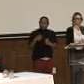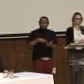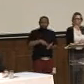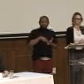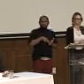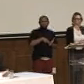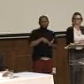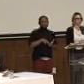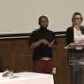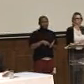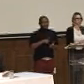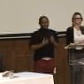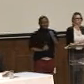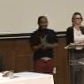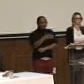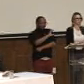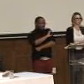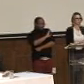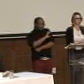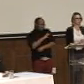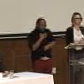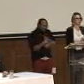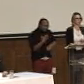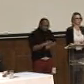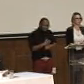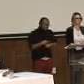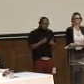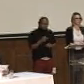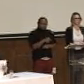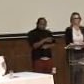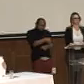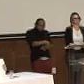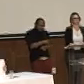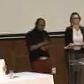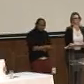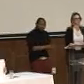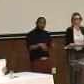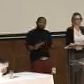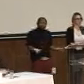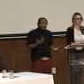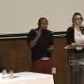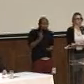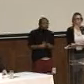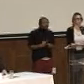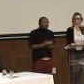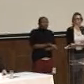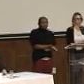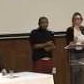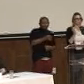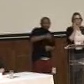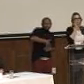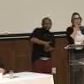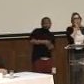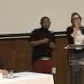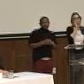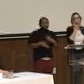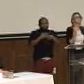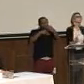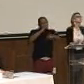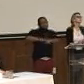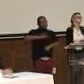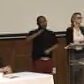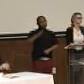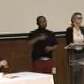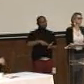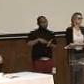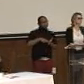Tá, mas a coordenação está conseguindo responder? Não. Por quê? Então vamos à frente. Esta é a nossa proposta. Ir à frente,